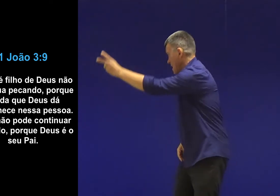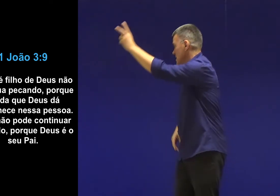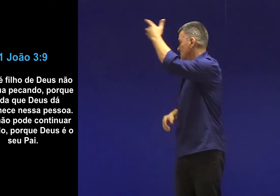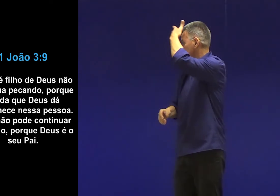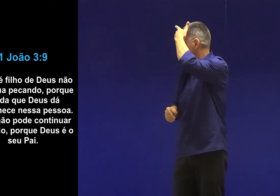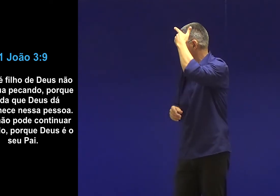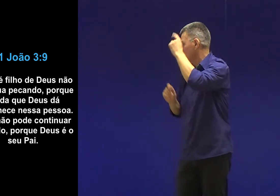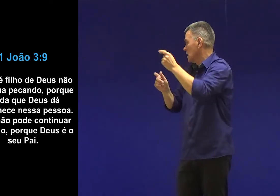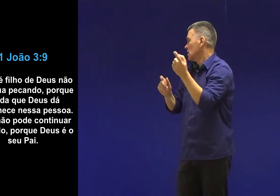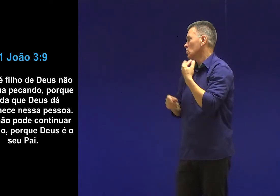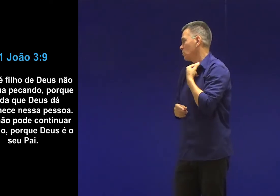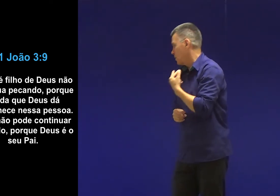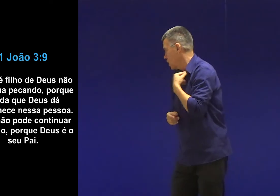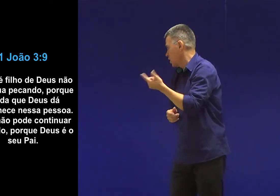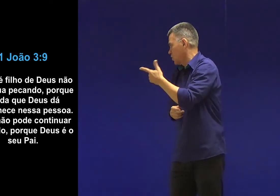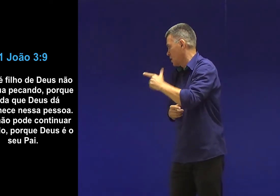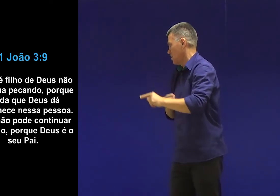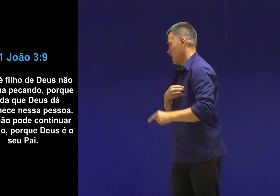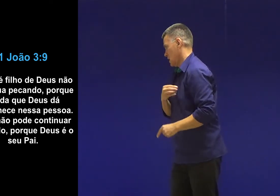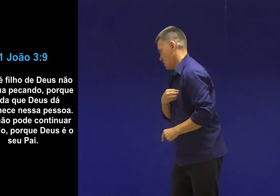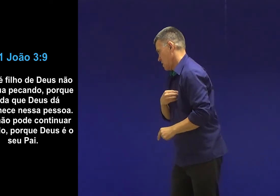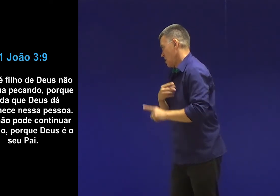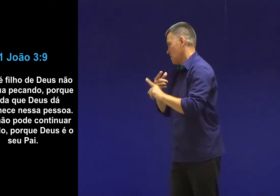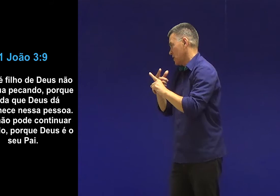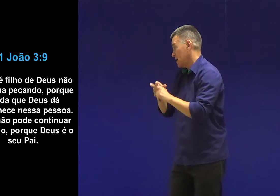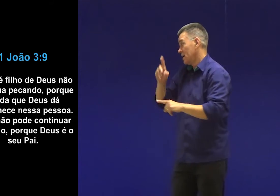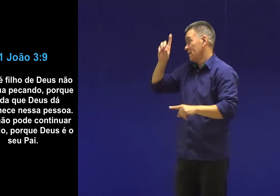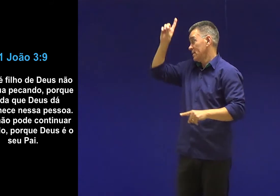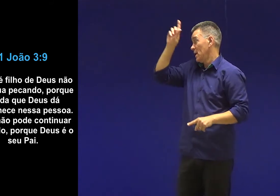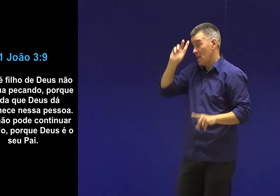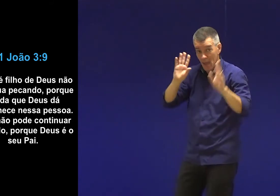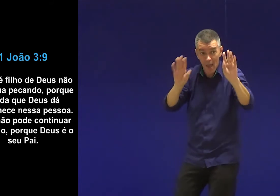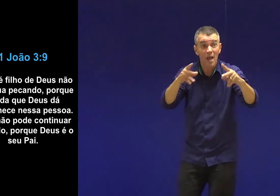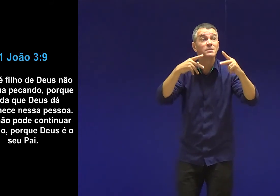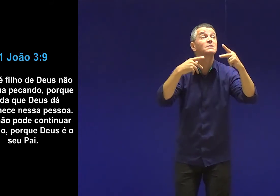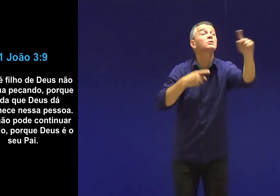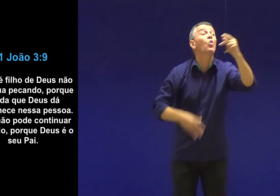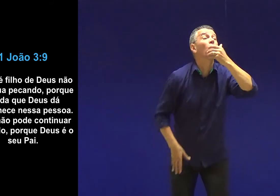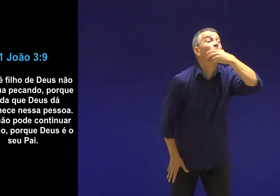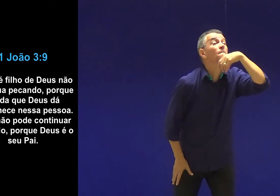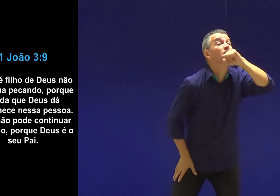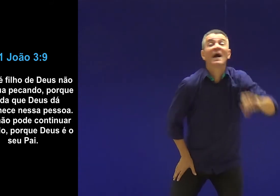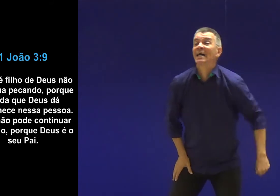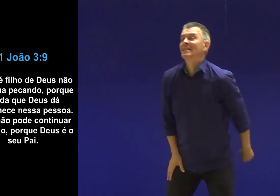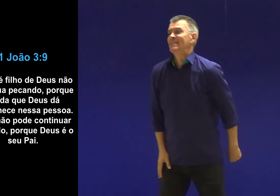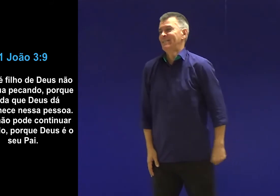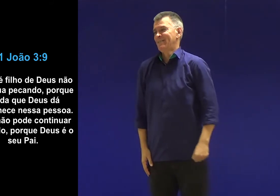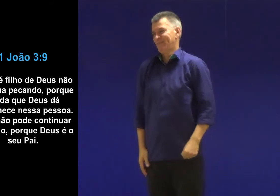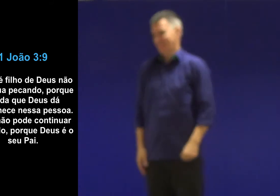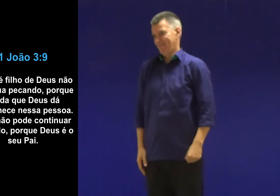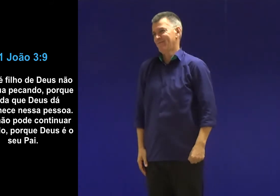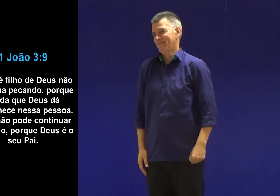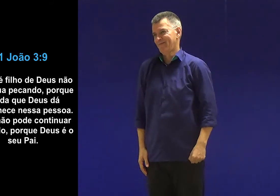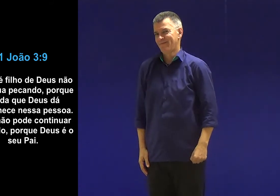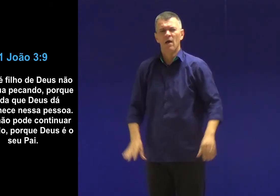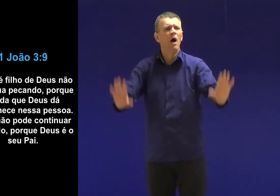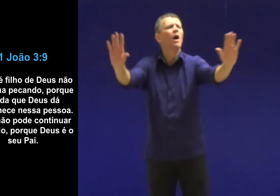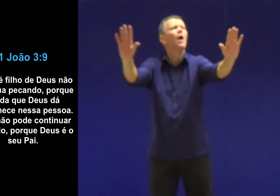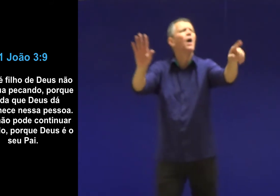Porque a vida que Deus dá permanece nessa pessoa. E ela não pode continuar pecando. Deus é seu